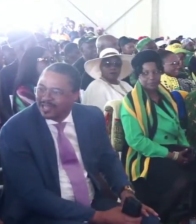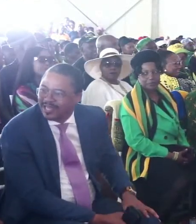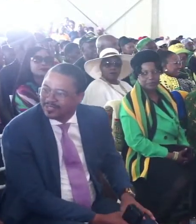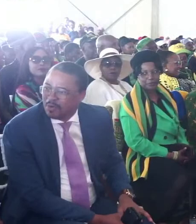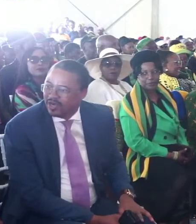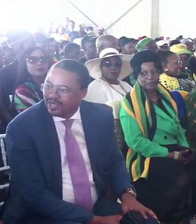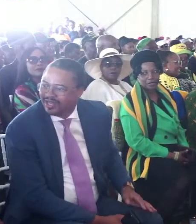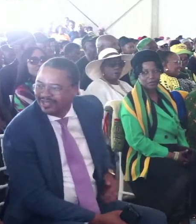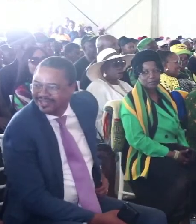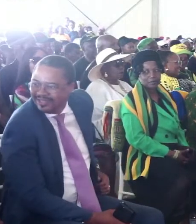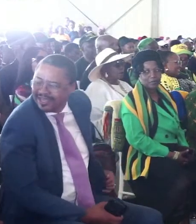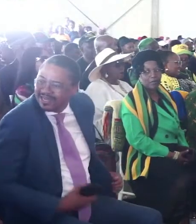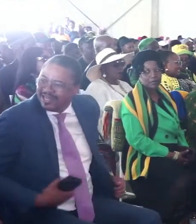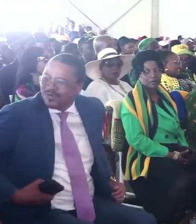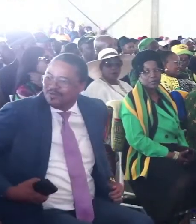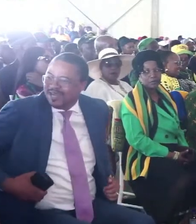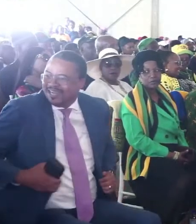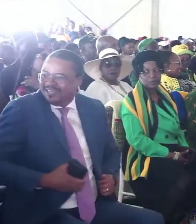Kikizelani bomama.